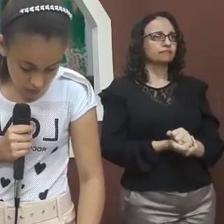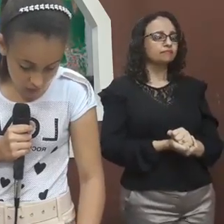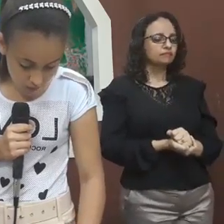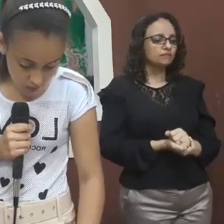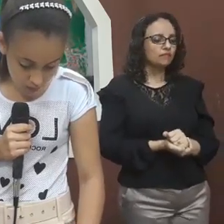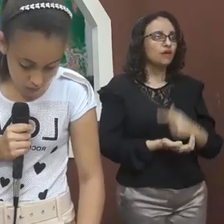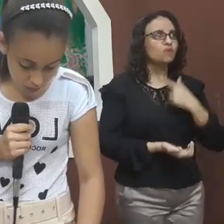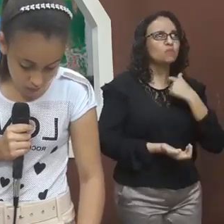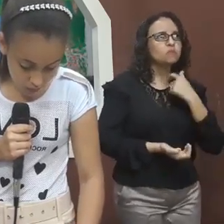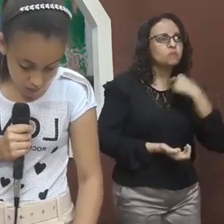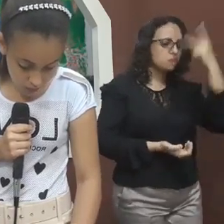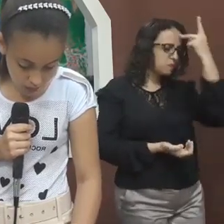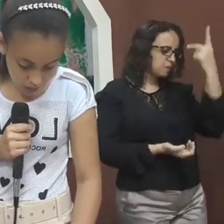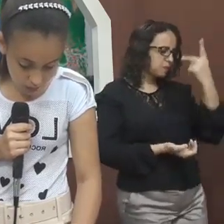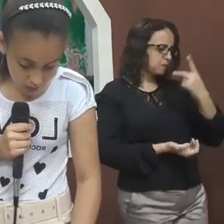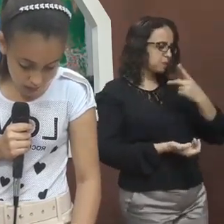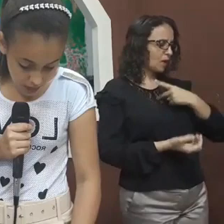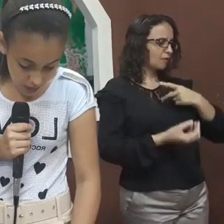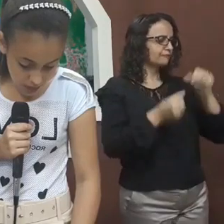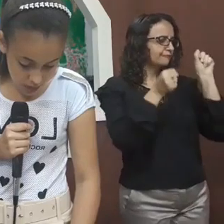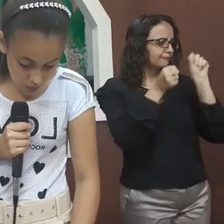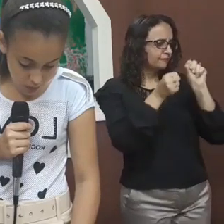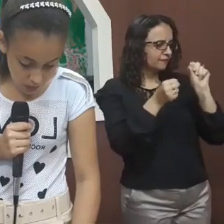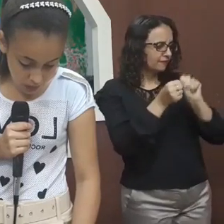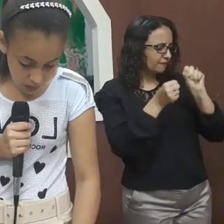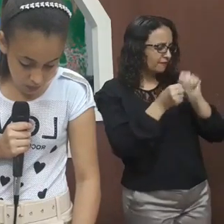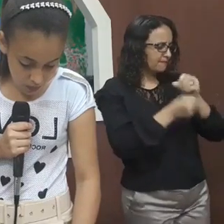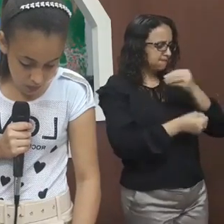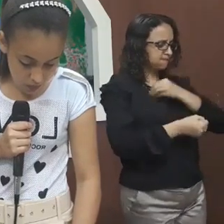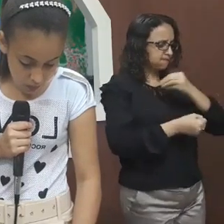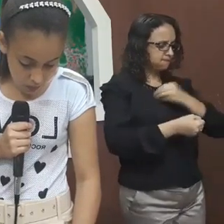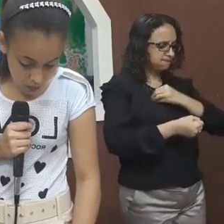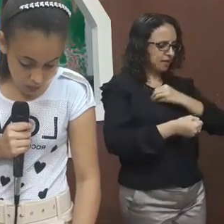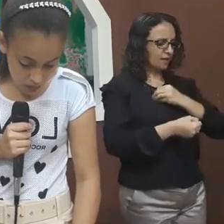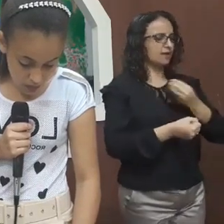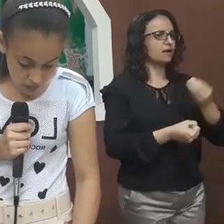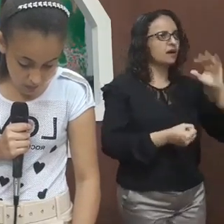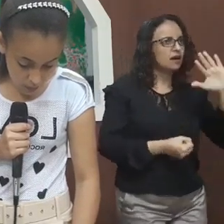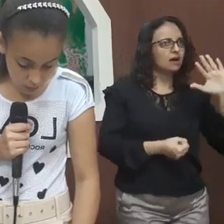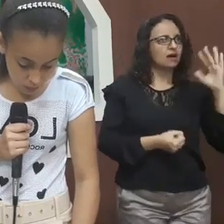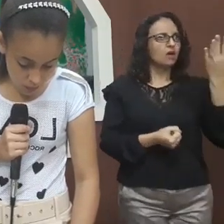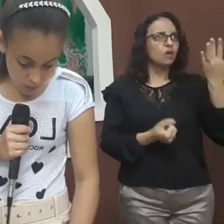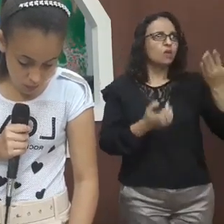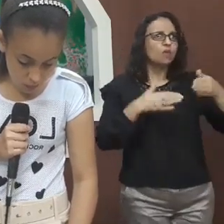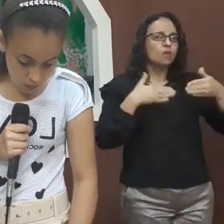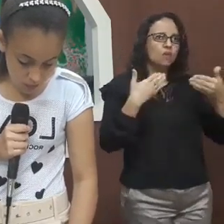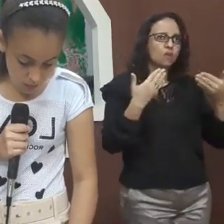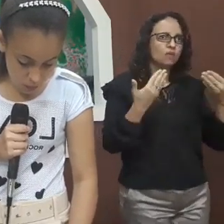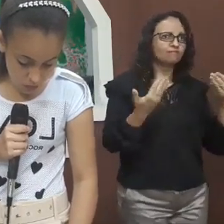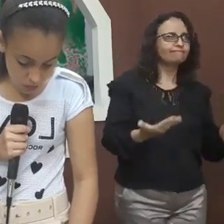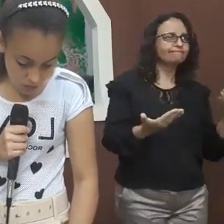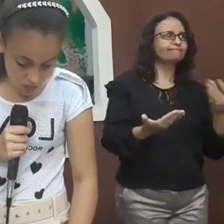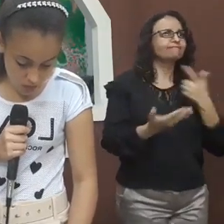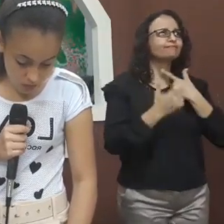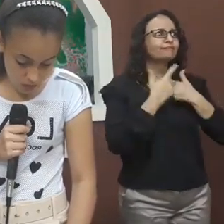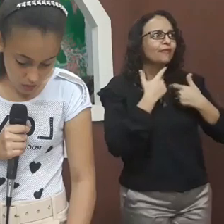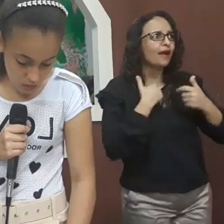desejos fazem com que o pecado nasça, e o pecado, quando já está maduro, conduz à